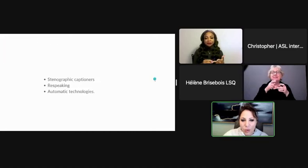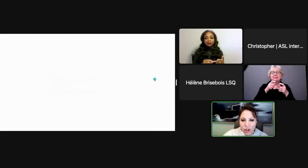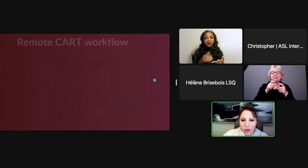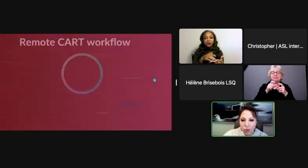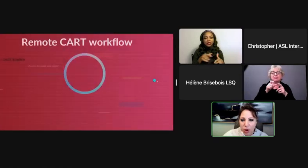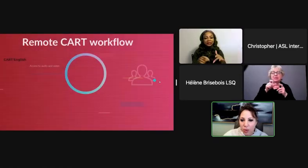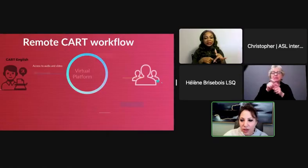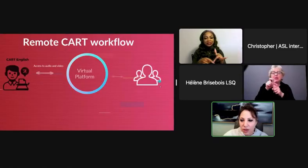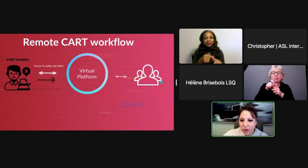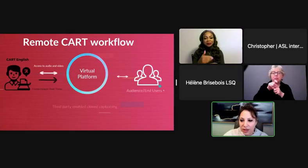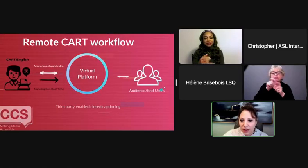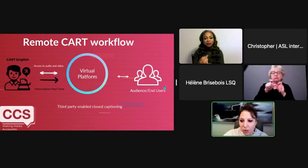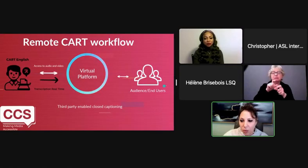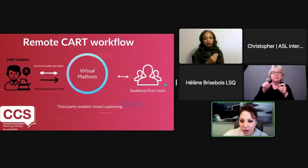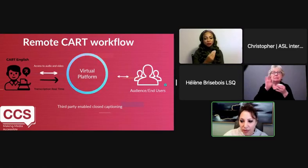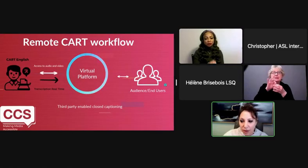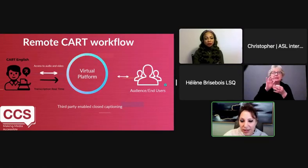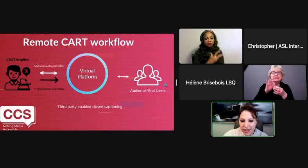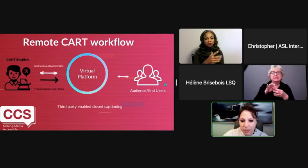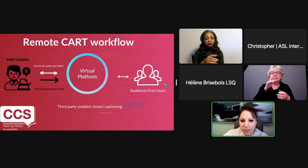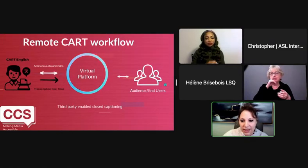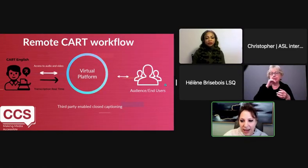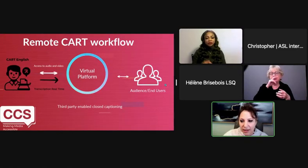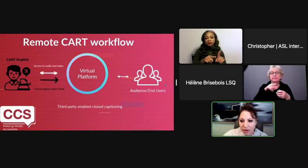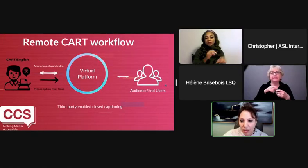noms. Donc, je vais passer à travers les deux